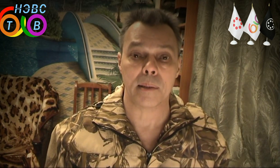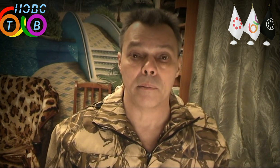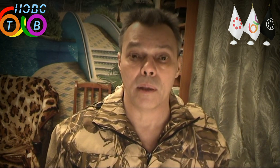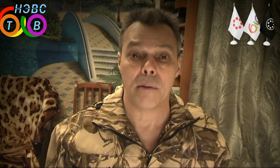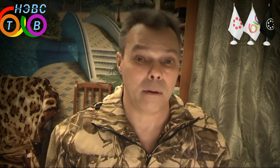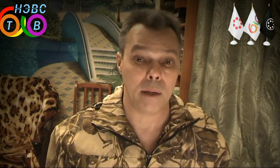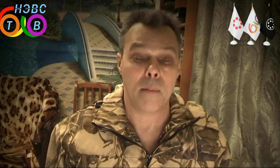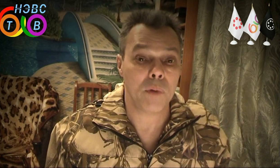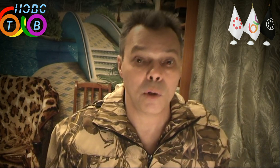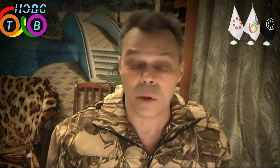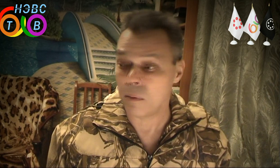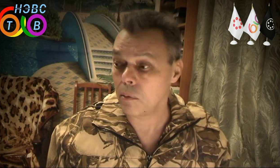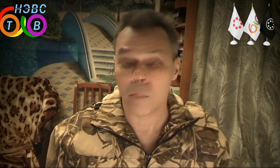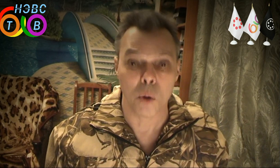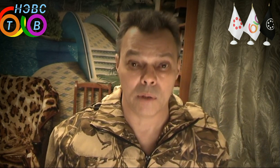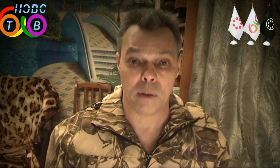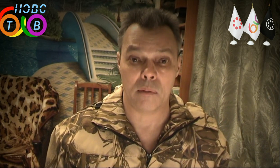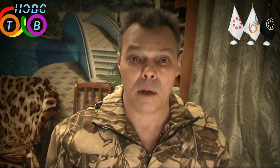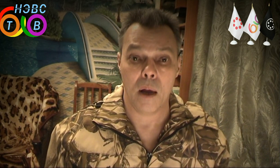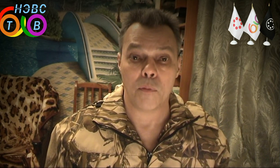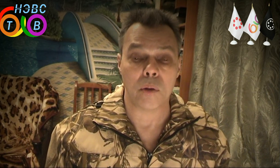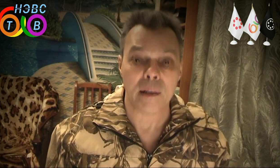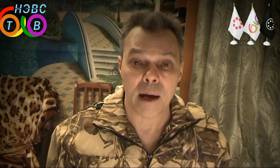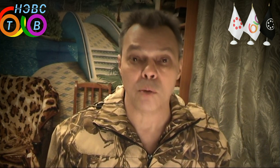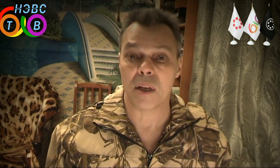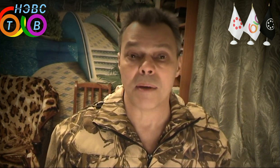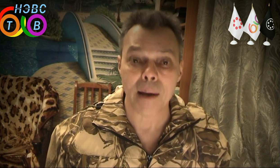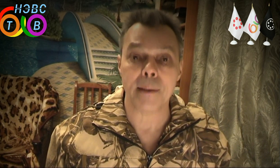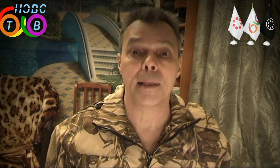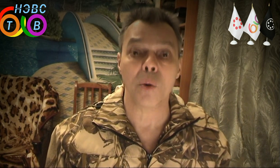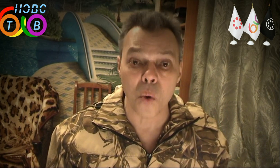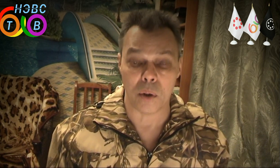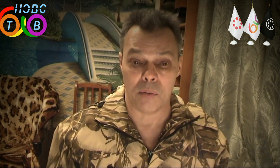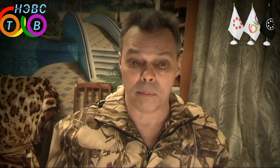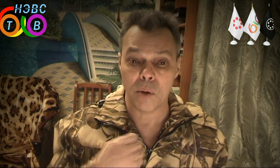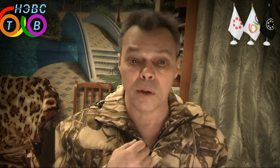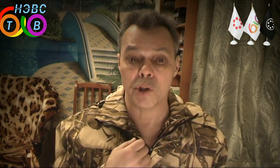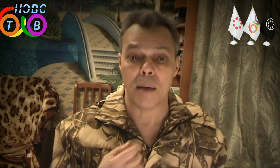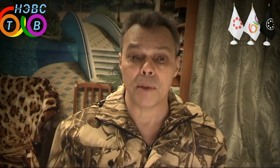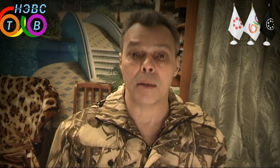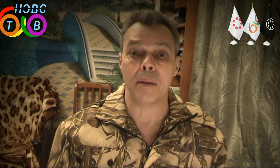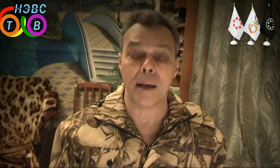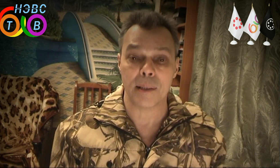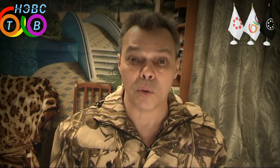сексом и кайфовать. Никто не против этого. Но тогда нужно менять законы. Вот мое личное мнение, менять